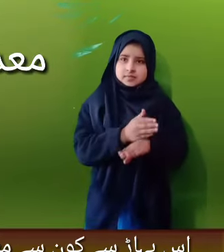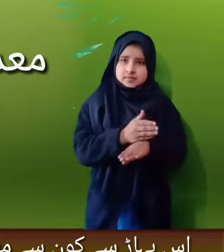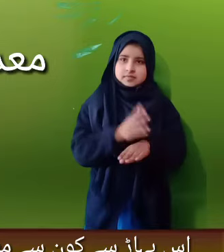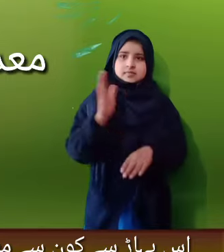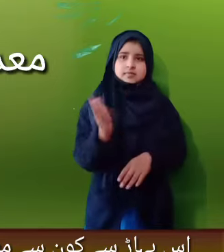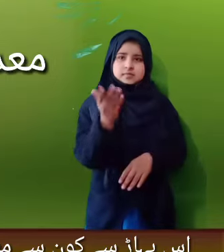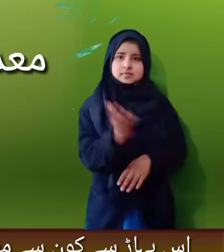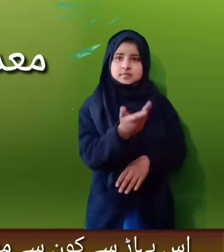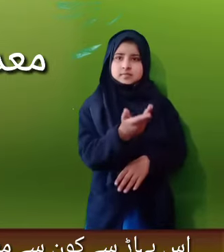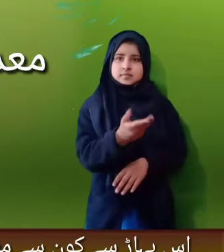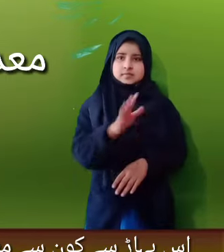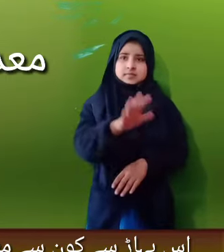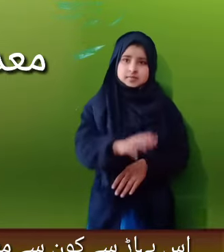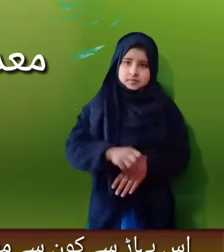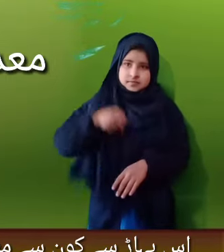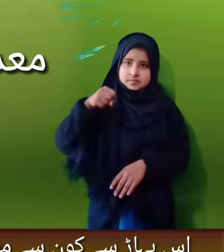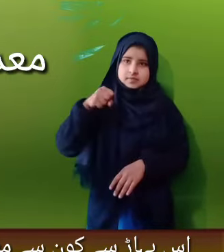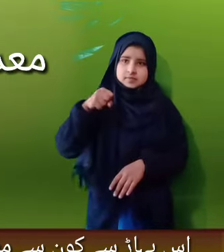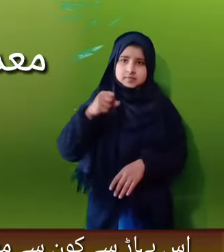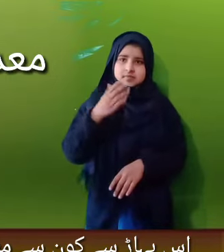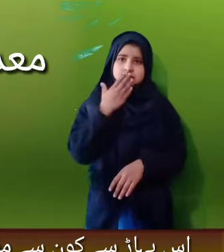मादनियात निकलते हैं?